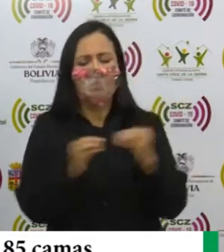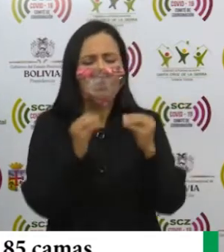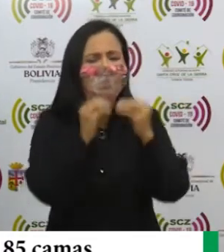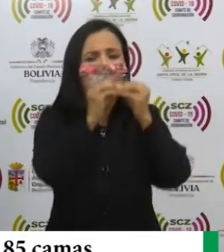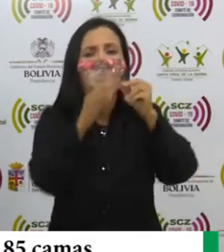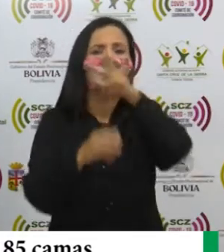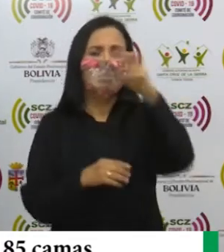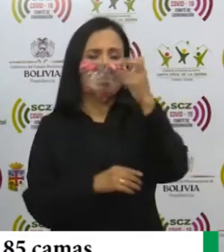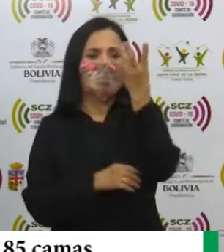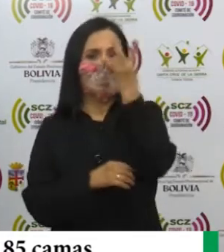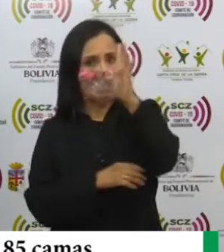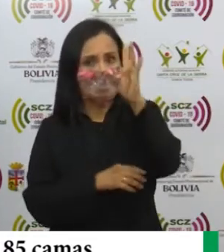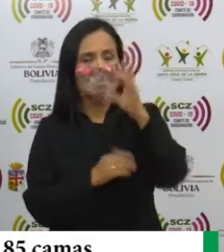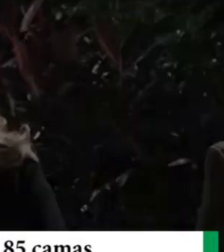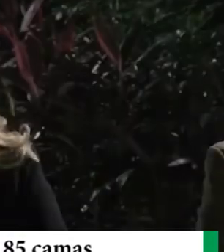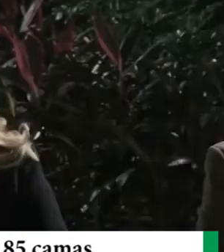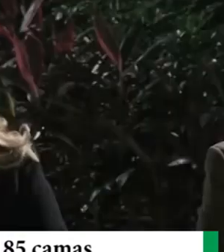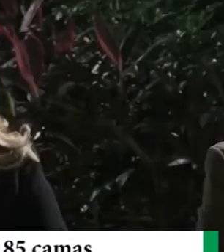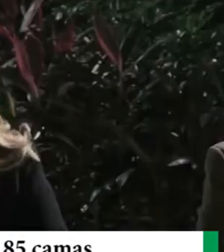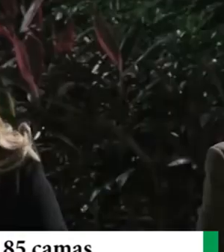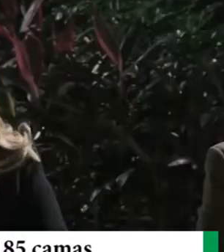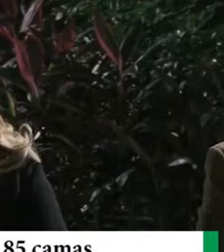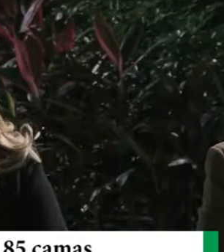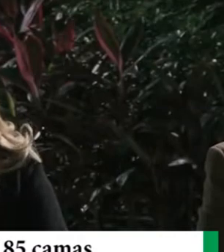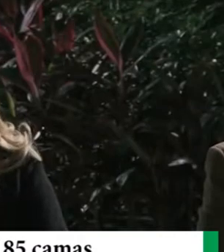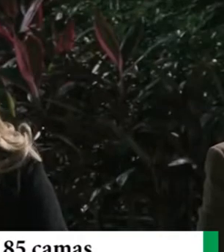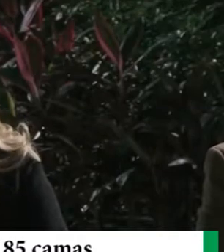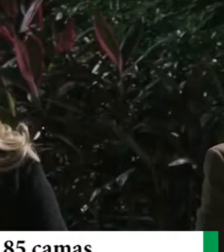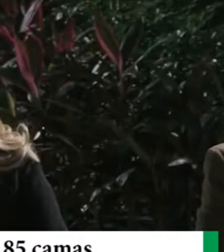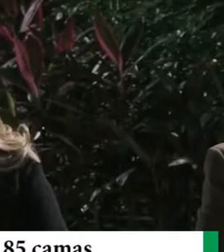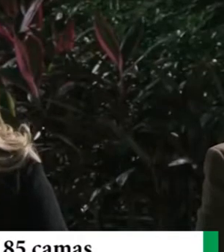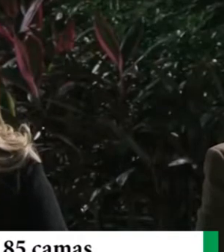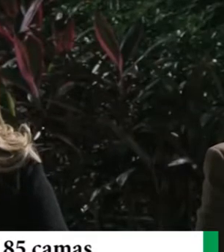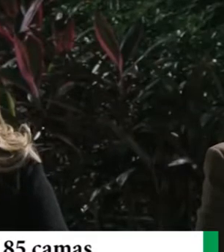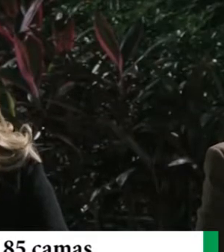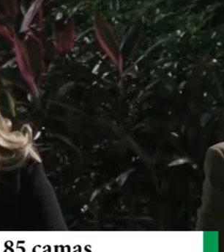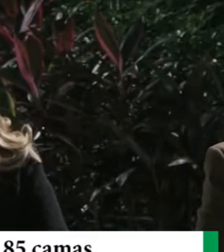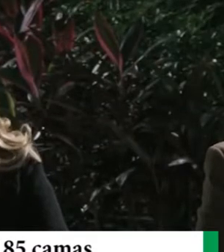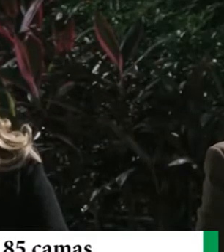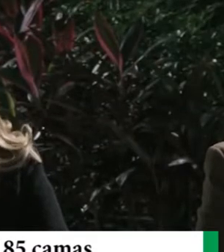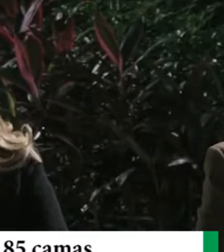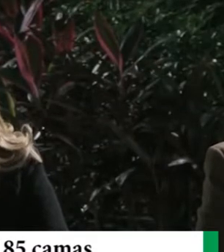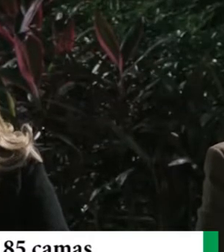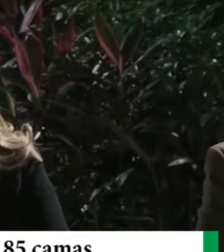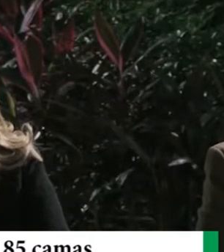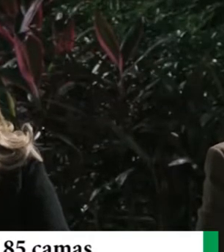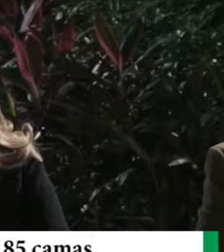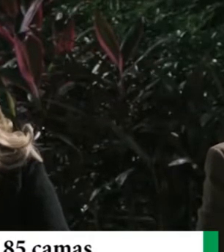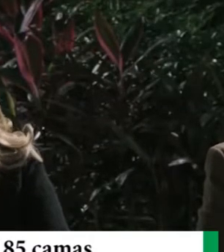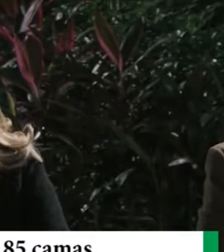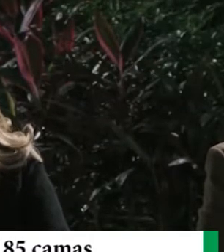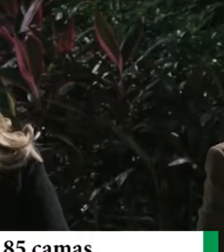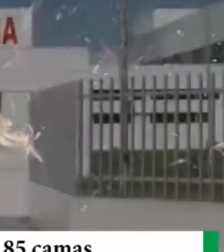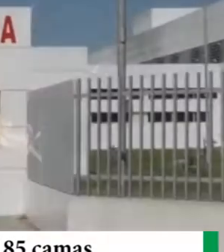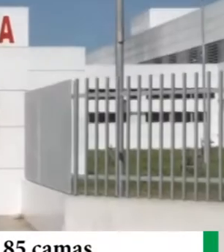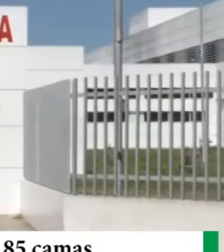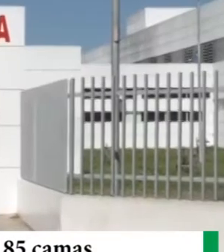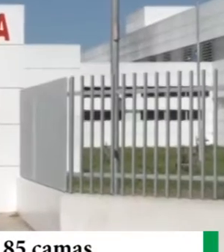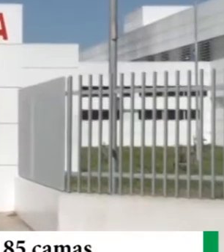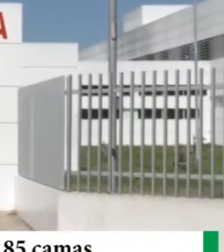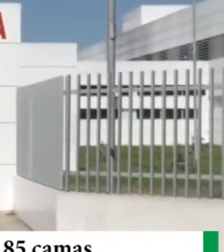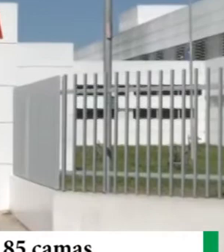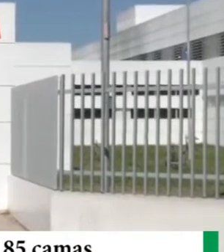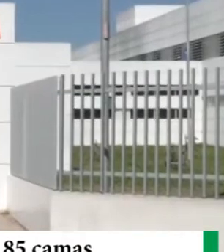de 217. Agradecer aquí la presencia de los directores de nuestros